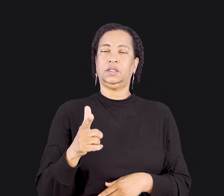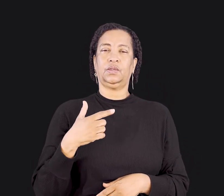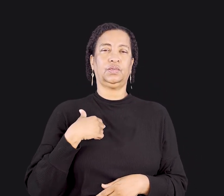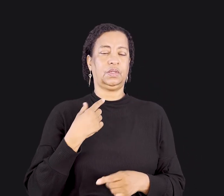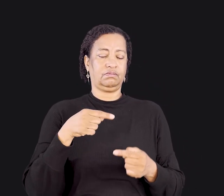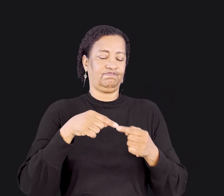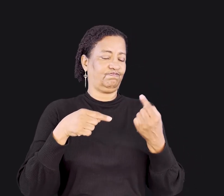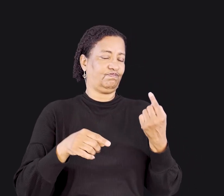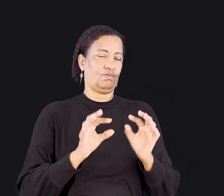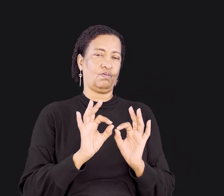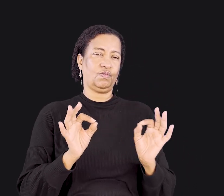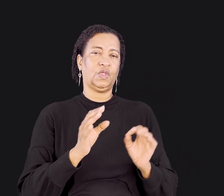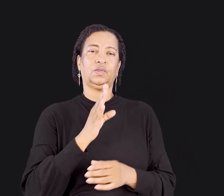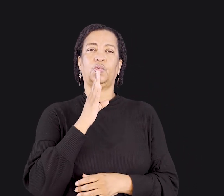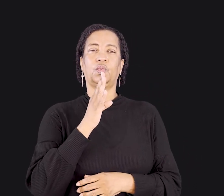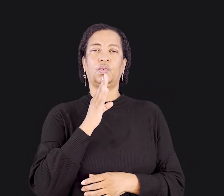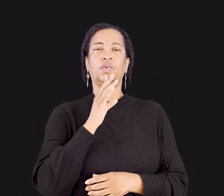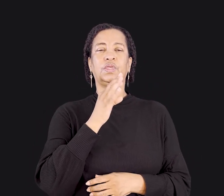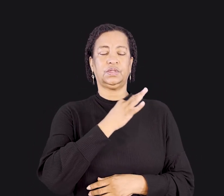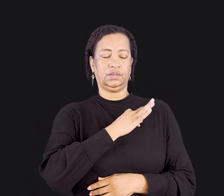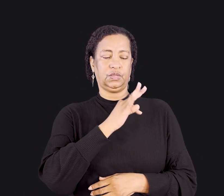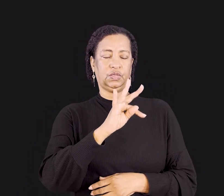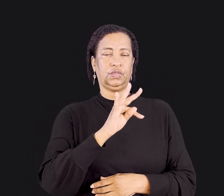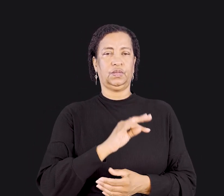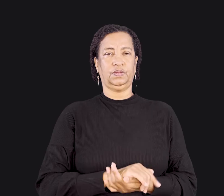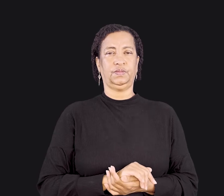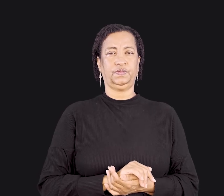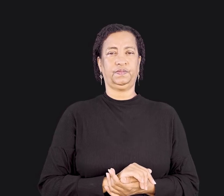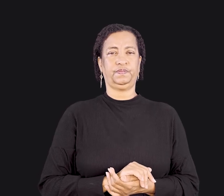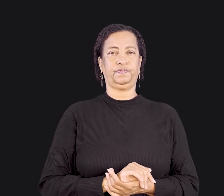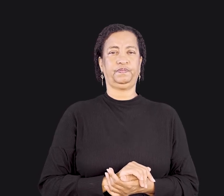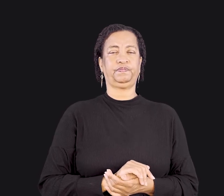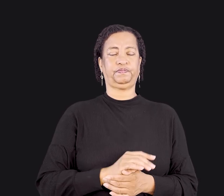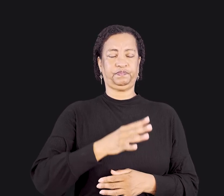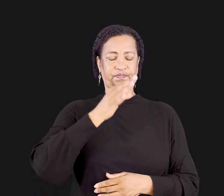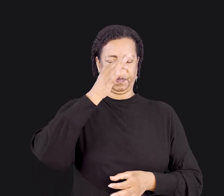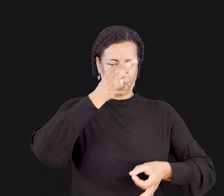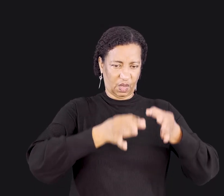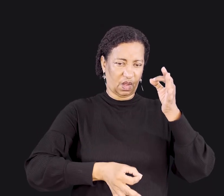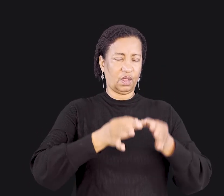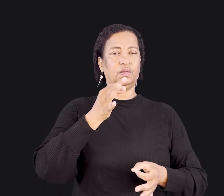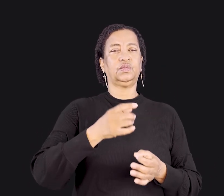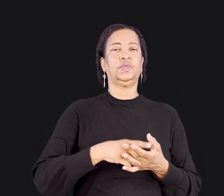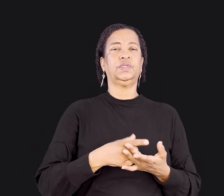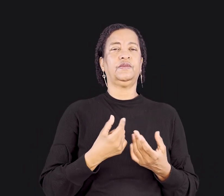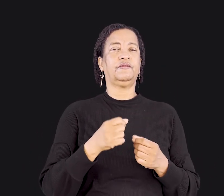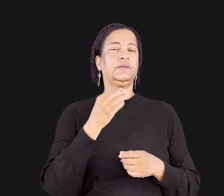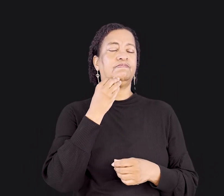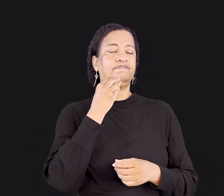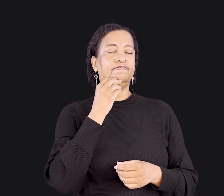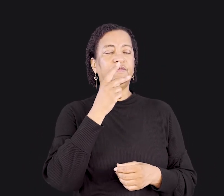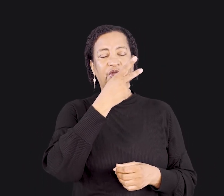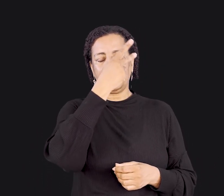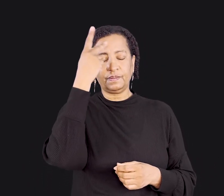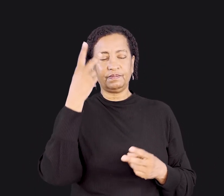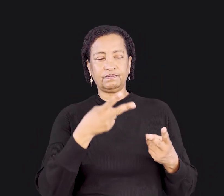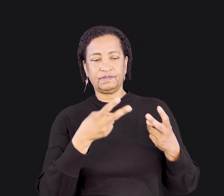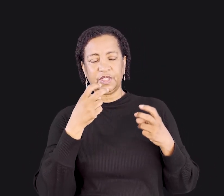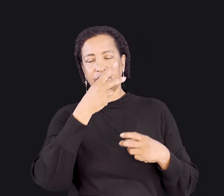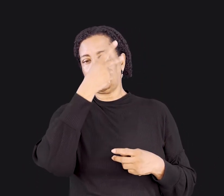a ver com conhecimento teológico. O julgamento terá a ver com ter visto pessoas com sede e não ter dado